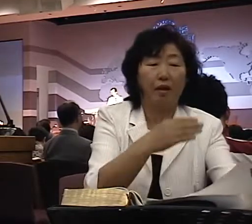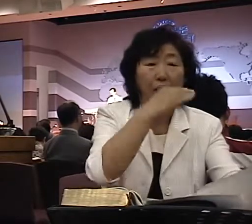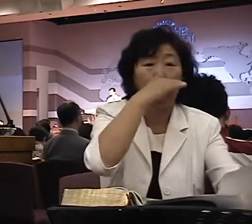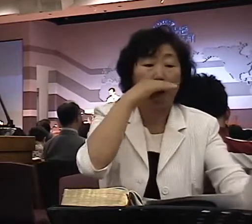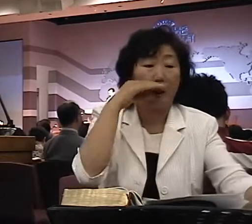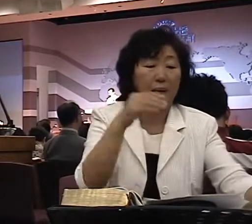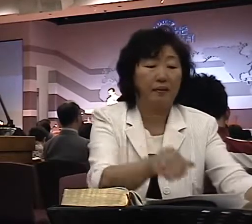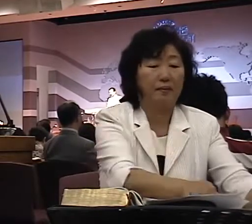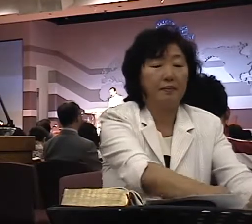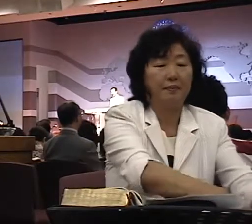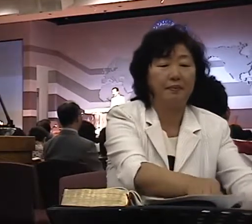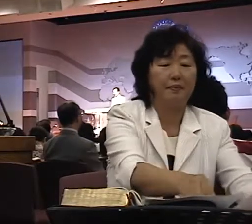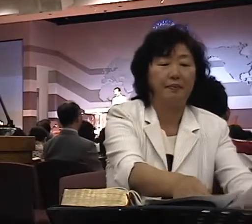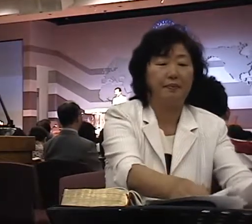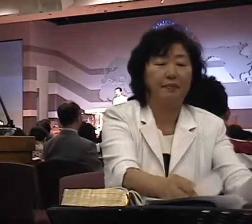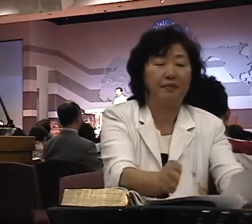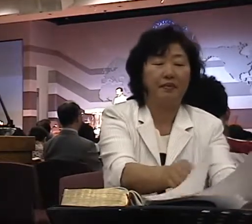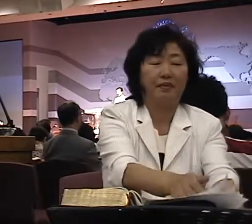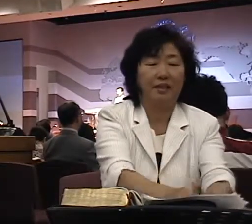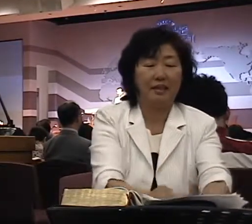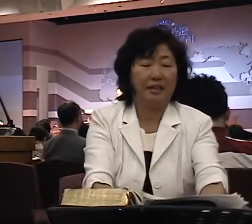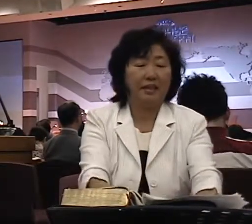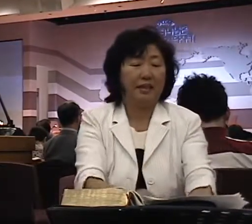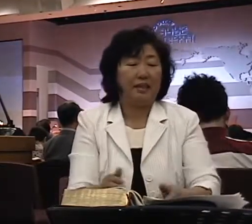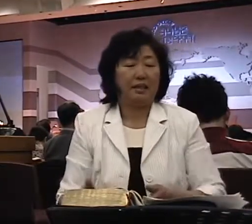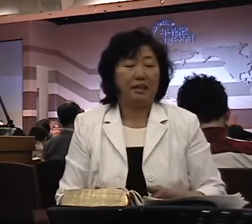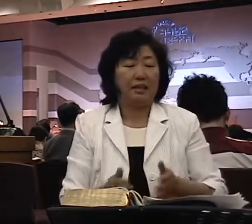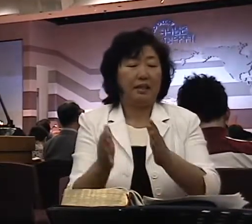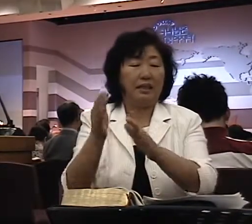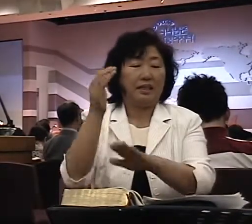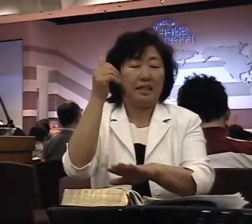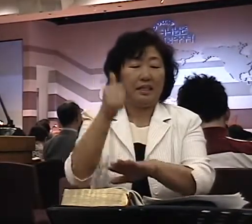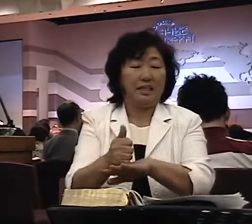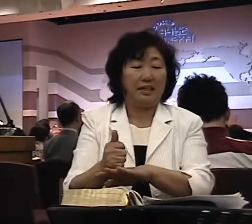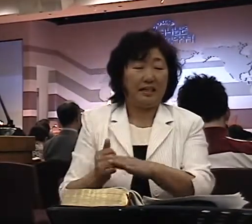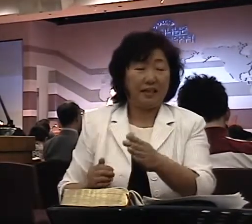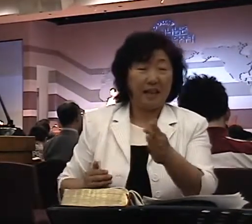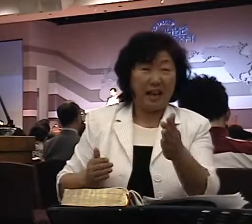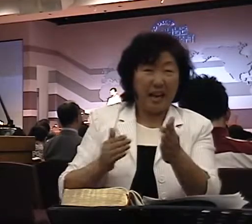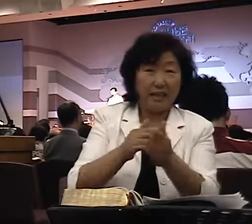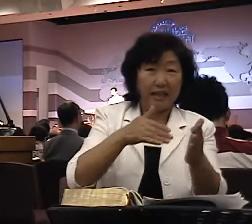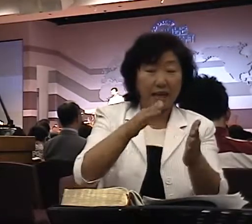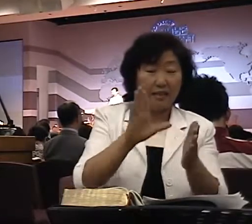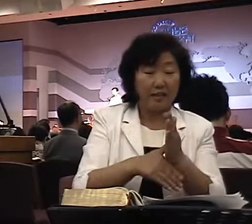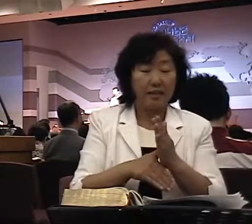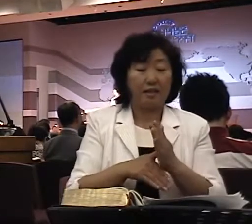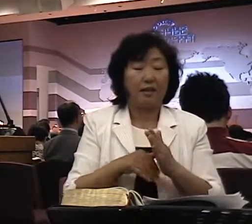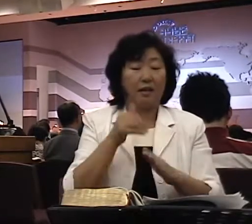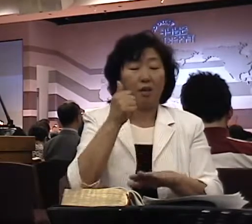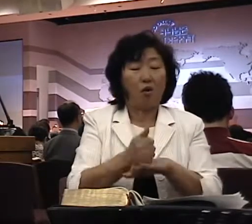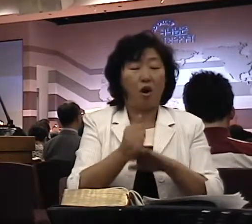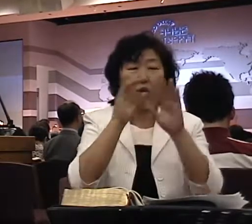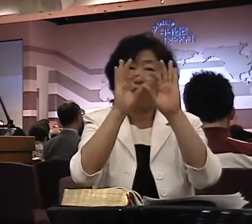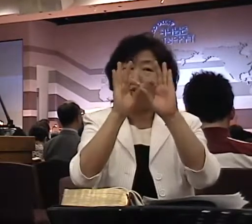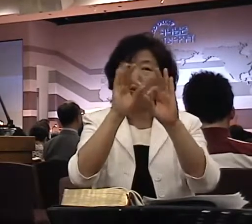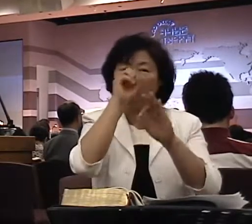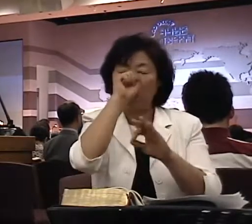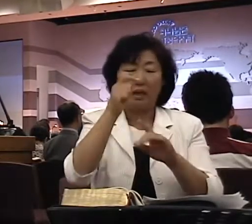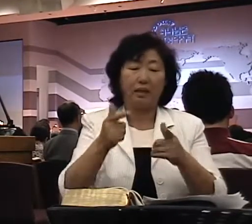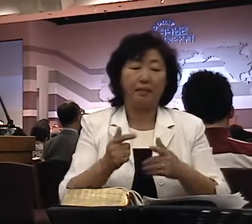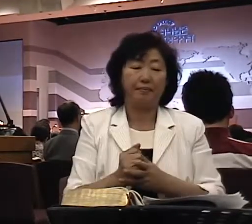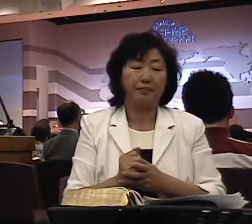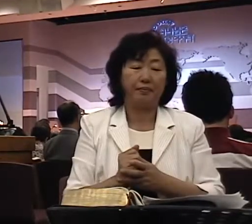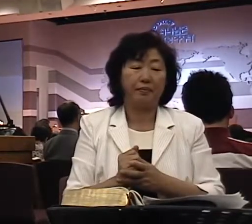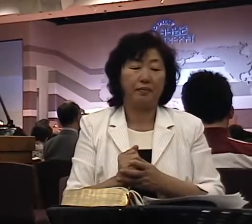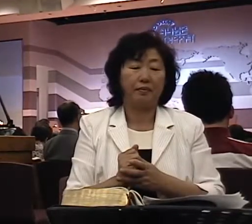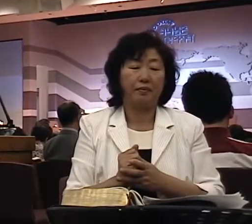길을 끝까지 갔을 때에 그에게 임한 결과는 좋지 않은 것이었습니다. 우리가 보았을 때.